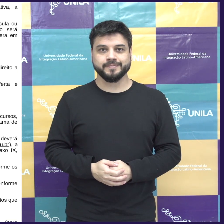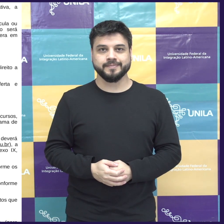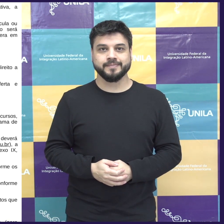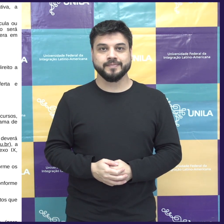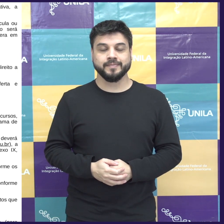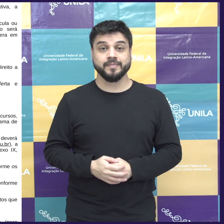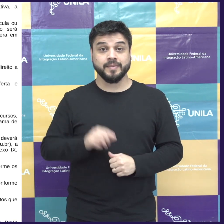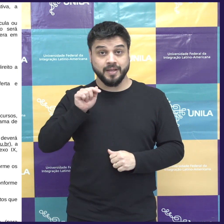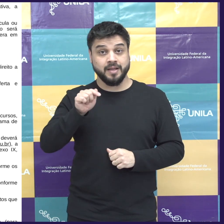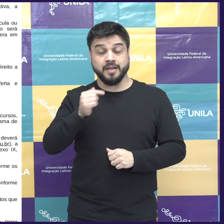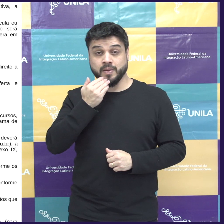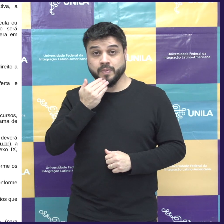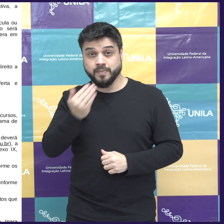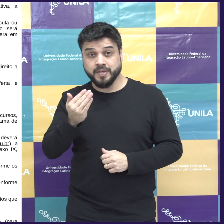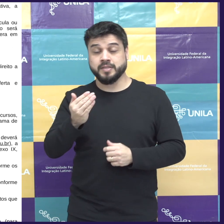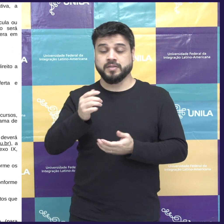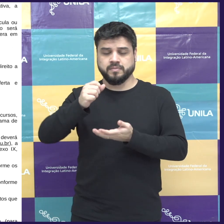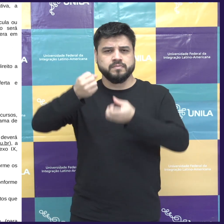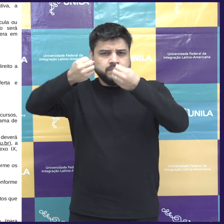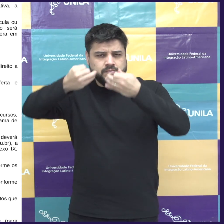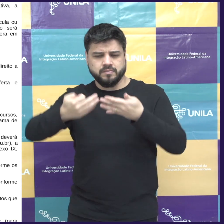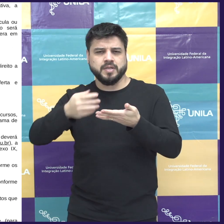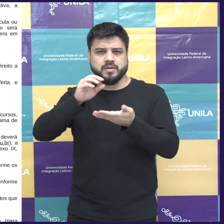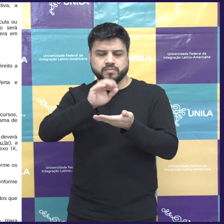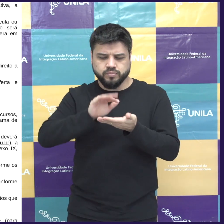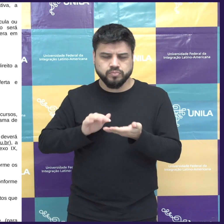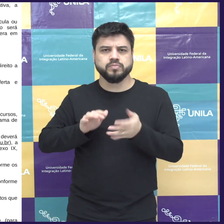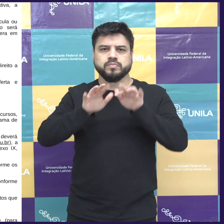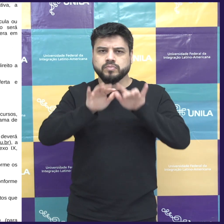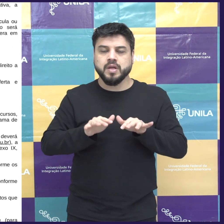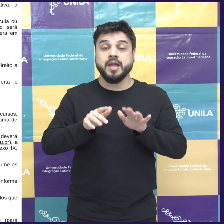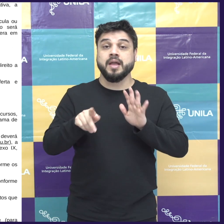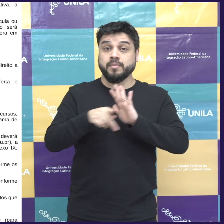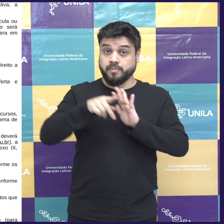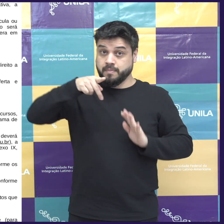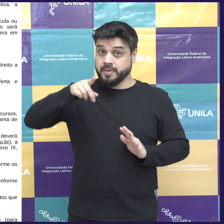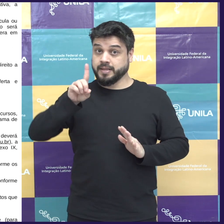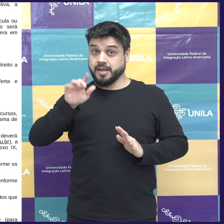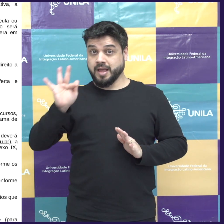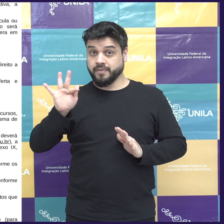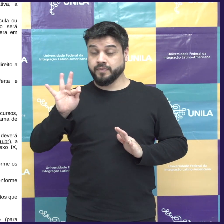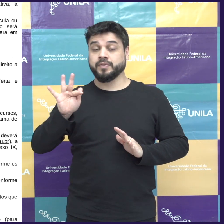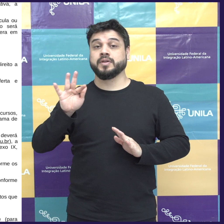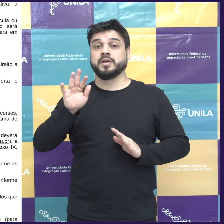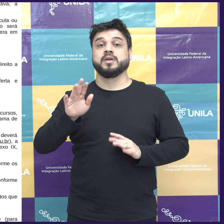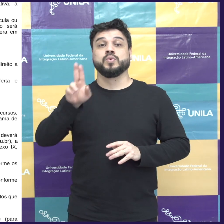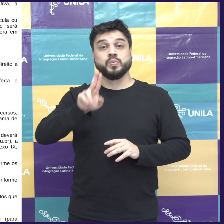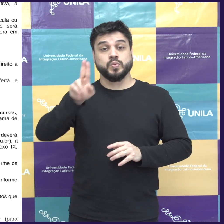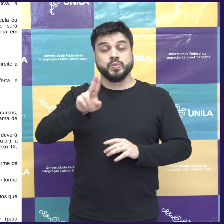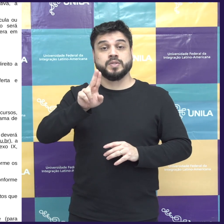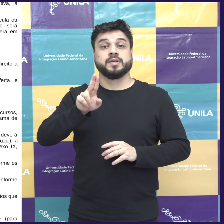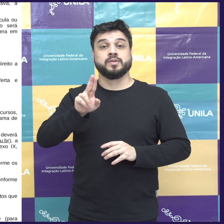secretaria.ppgri@unila.edu.br, a interpelação por escrito, em formato PDF, utilizando-se do formulário do